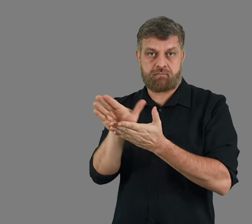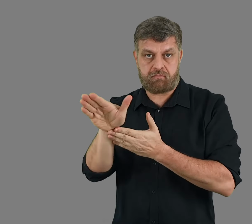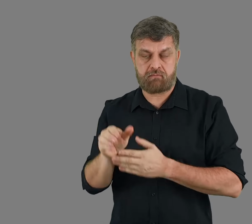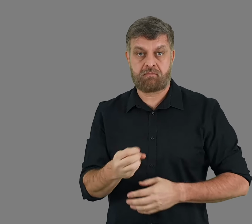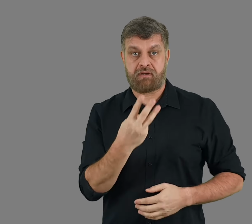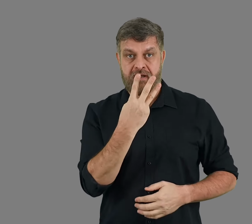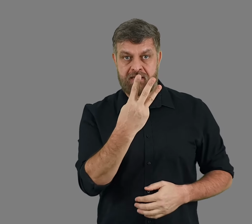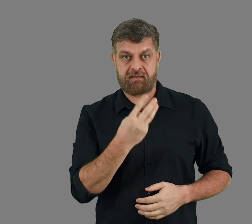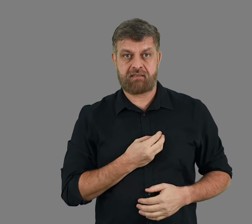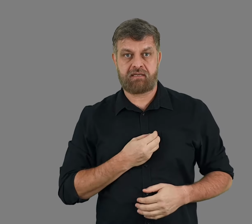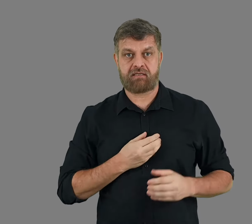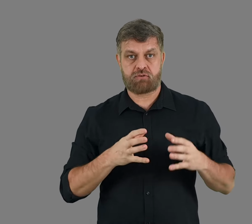quadro social.